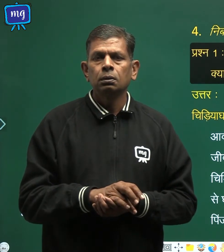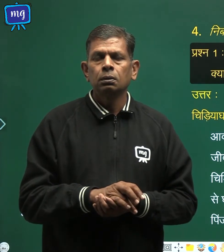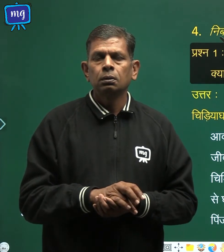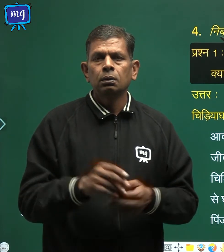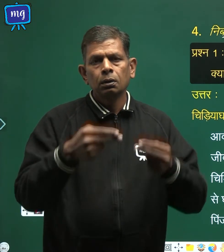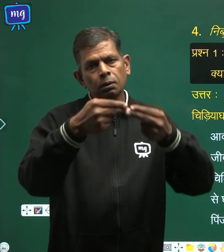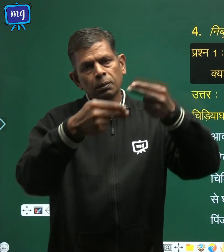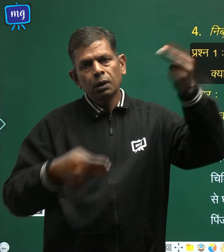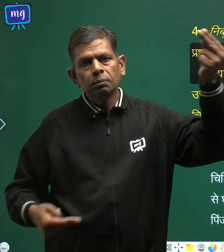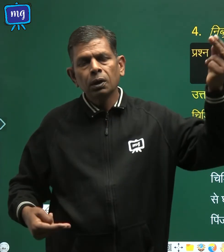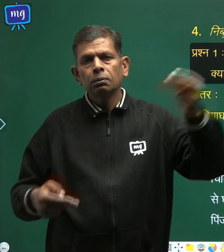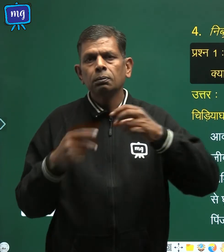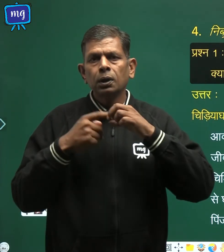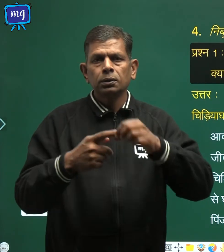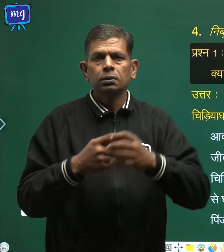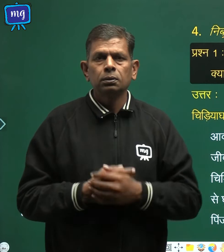निबंधात्मक प्रश्न।